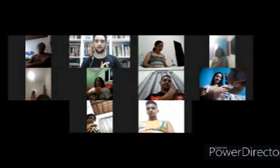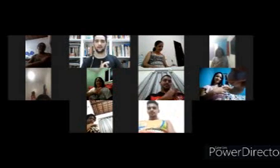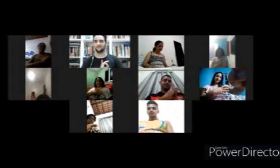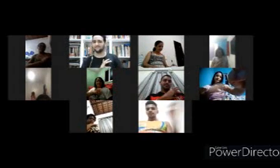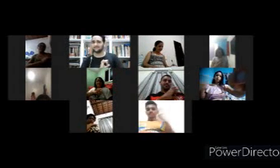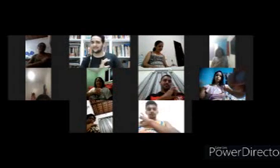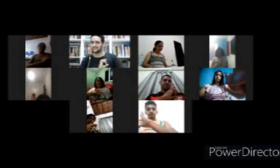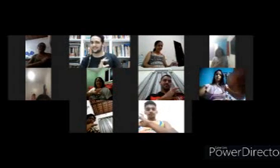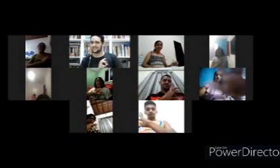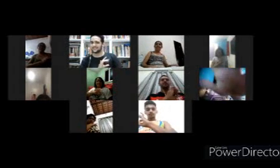ó.